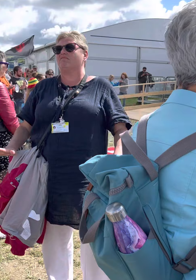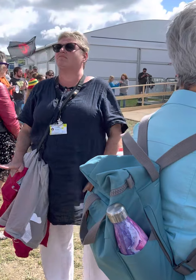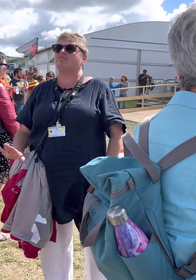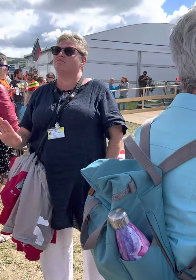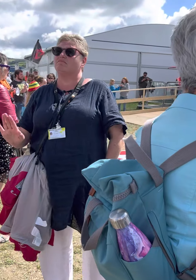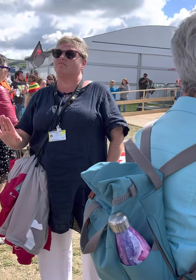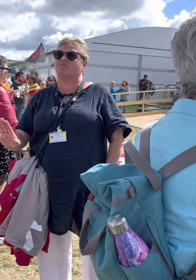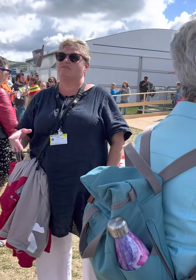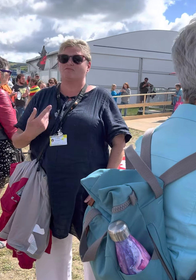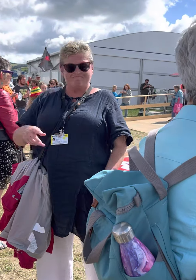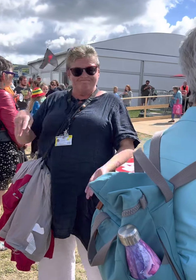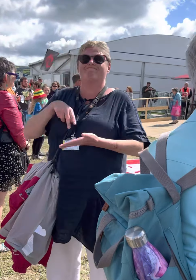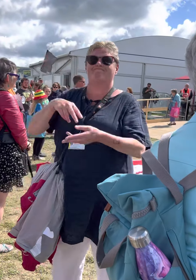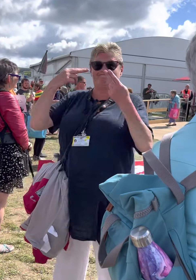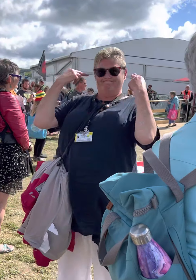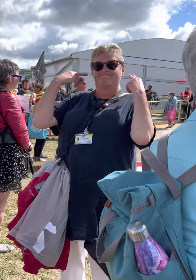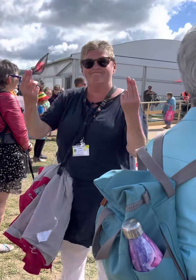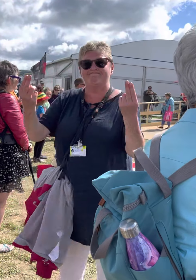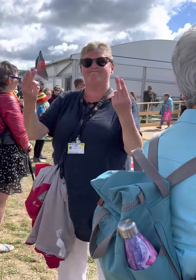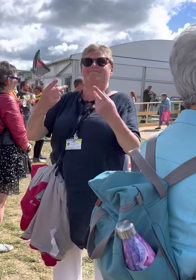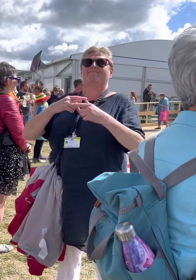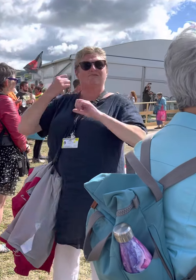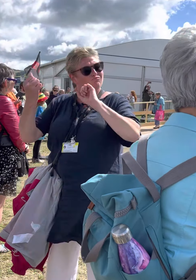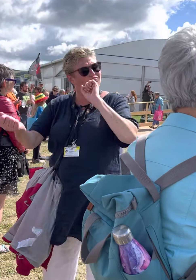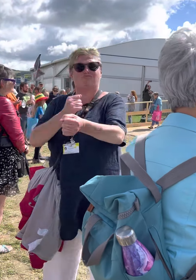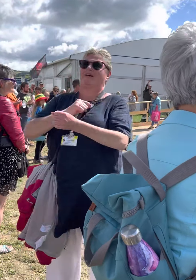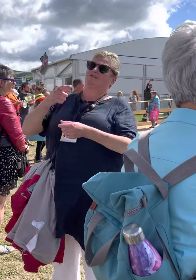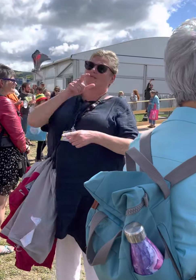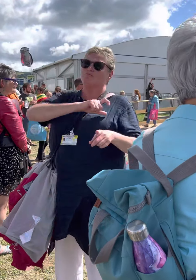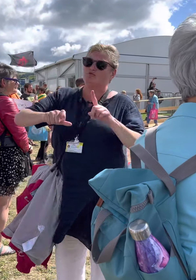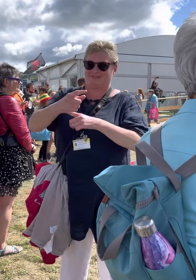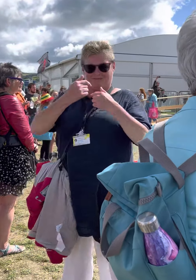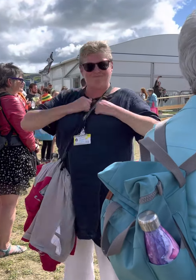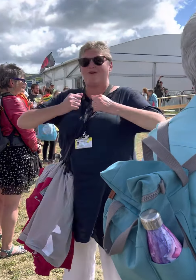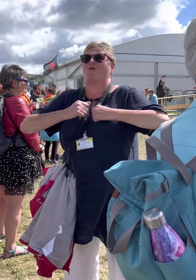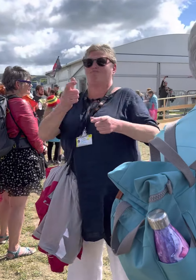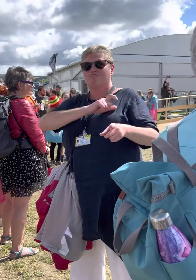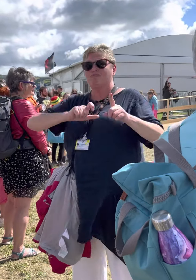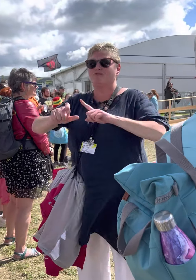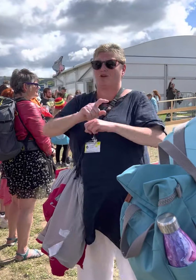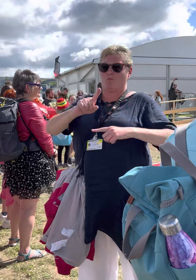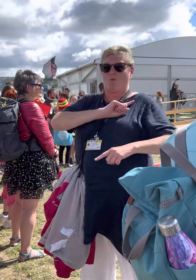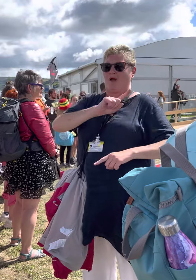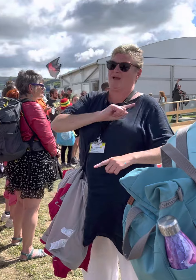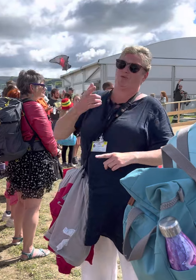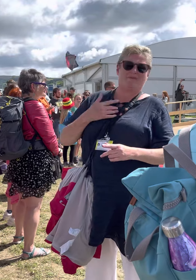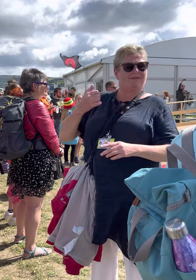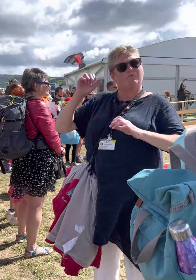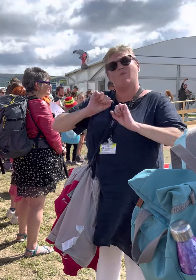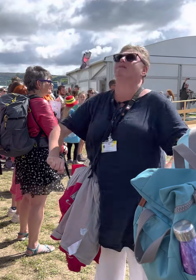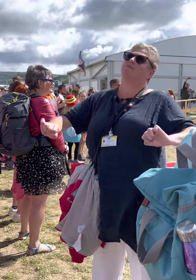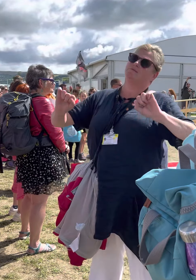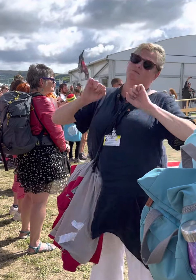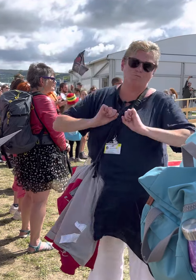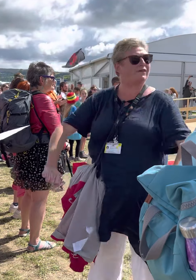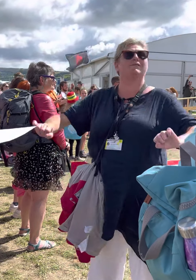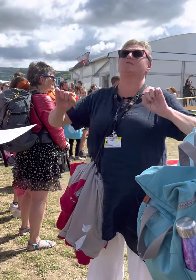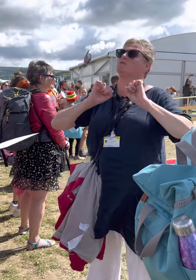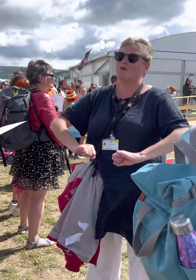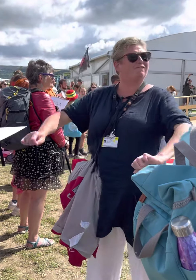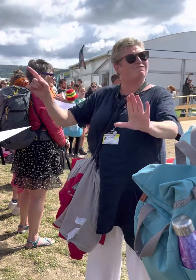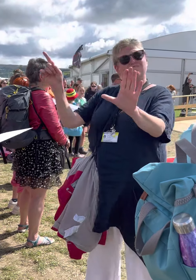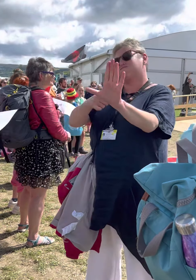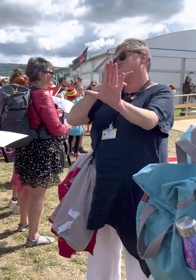ni sefyll fyny a newid a wella cymunedau'n hunan, achos da ni wedi bod yn aros amser hir